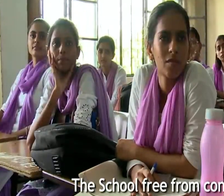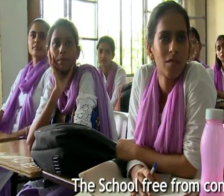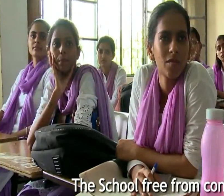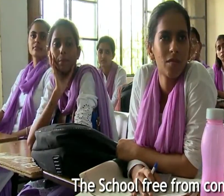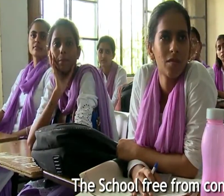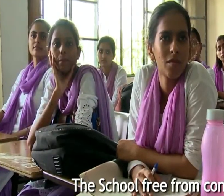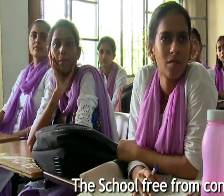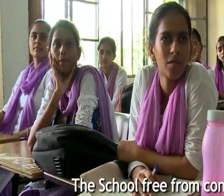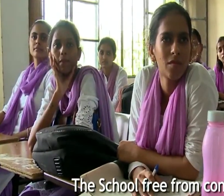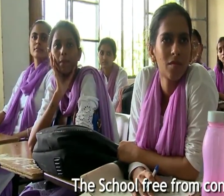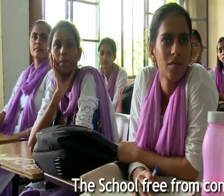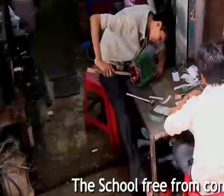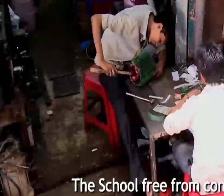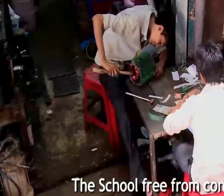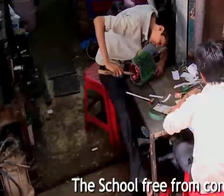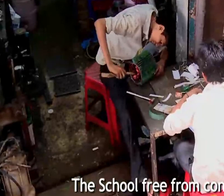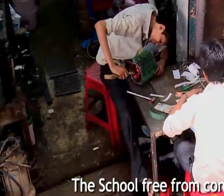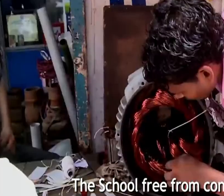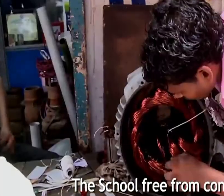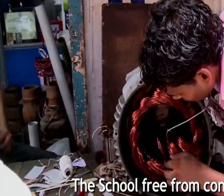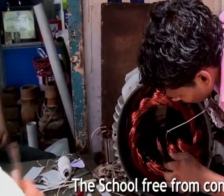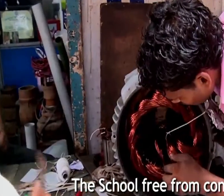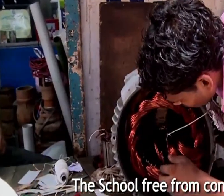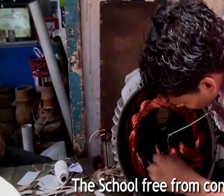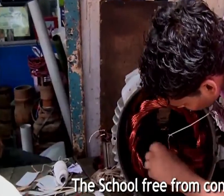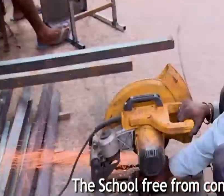धन साधन समय की सीमा से